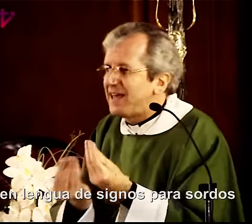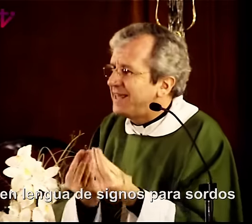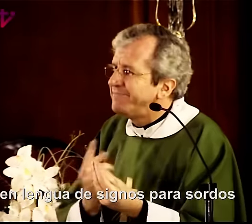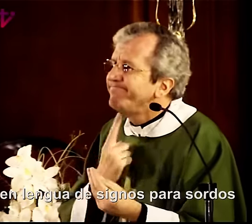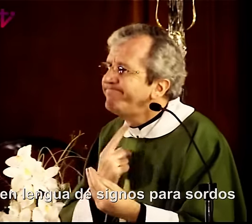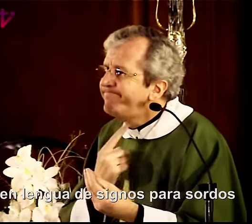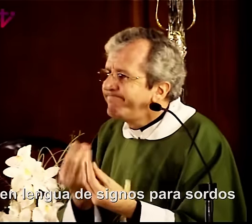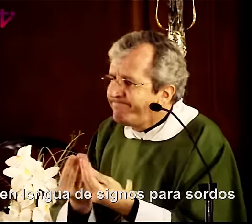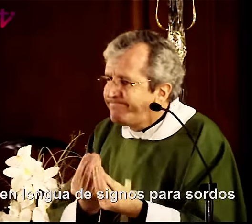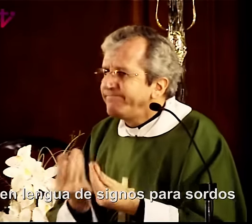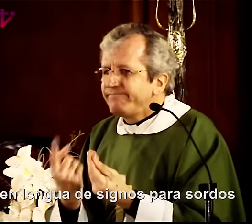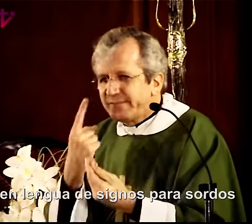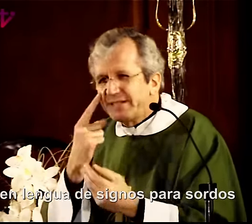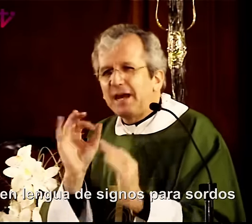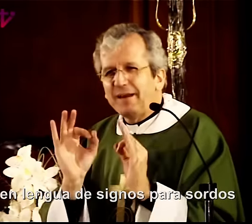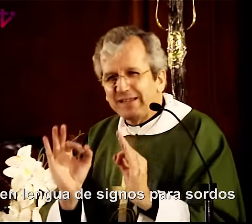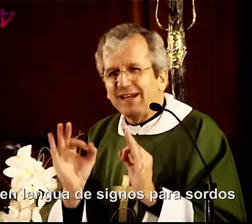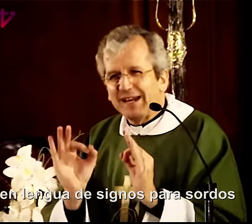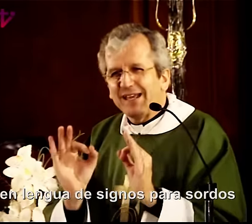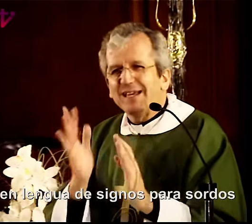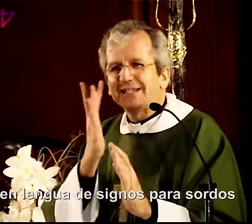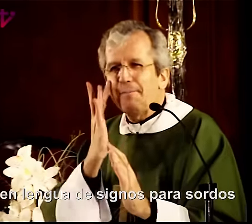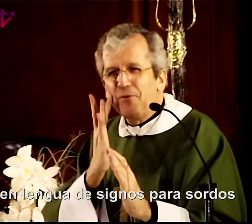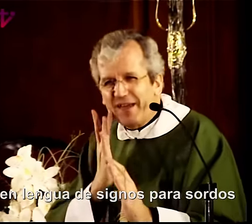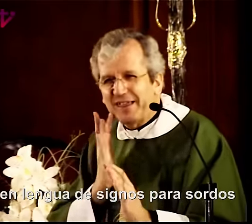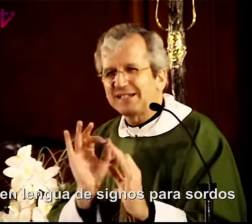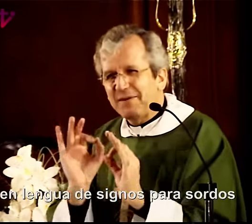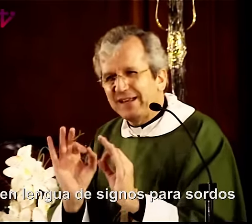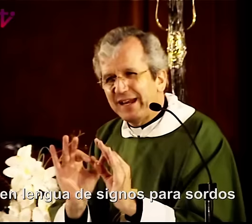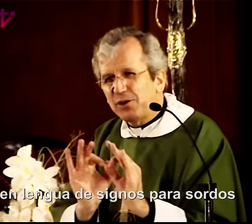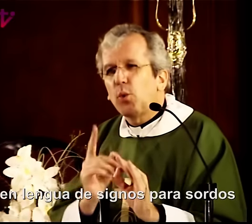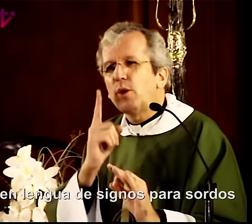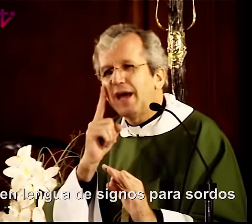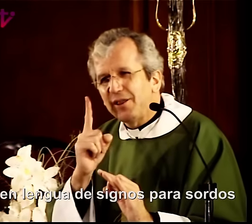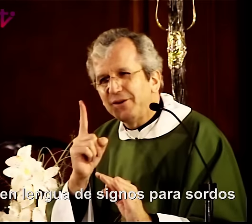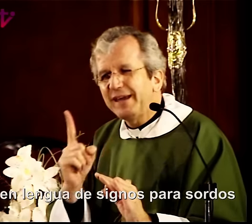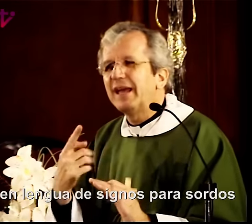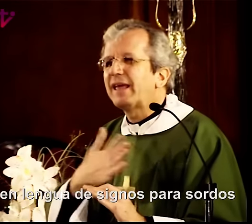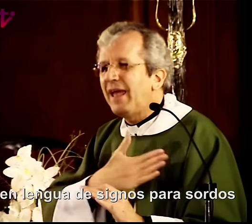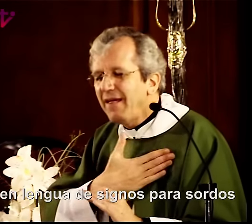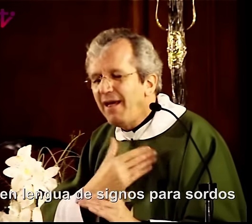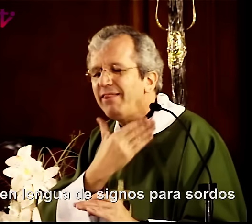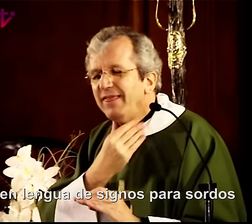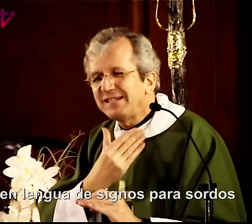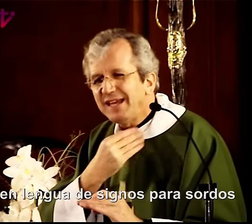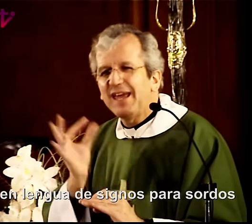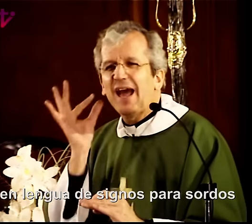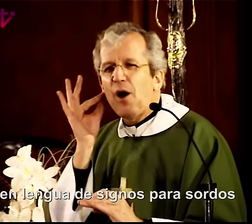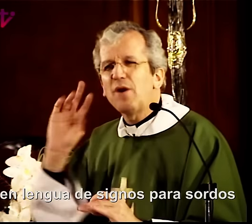hacen? Saber tener esa pureza, saber tener cuidado, que el que desee a una